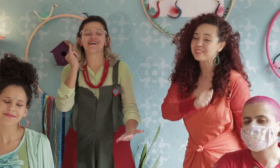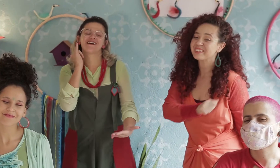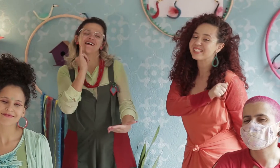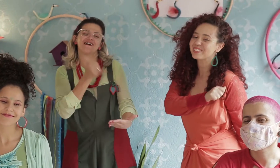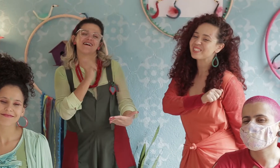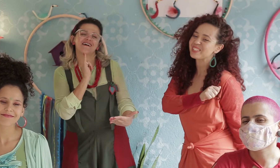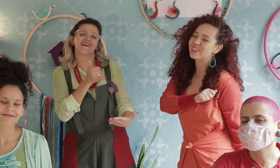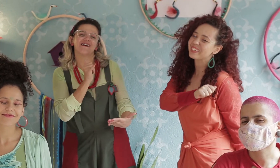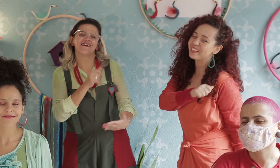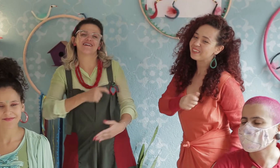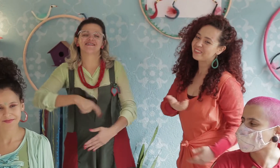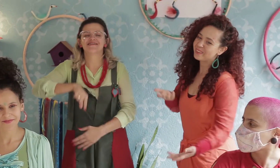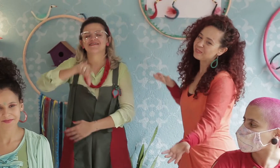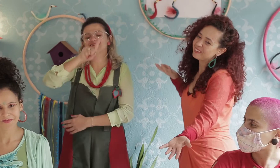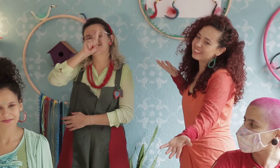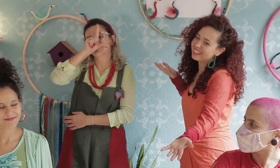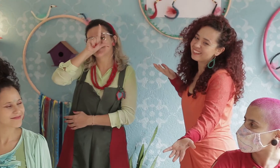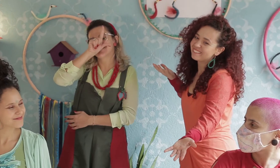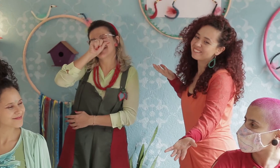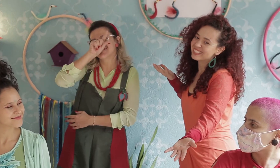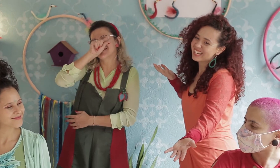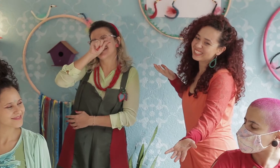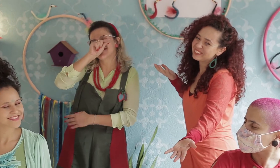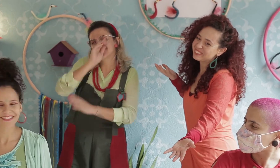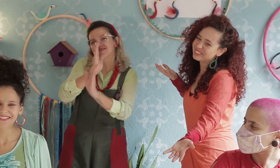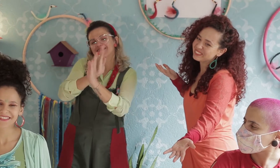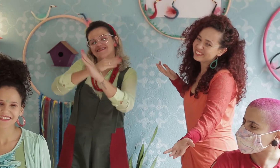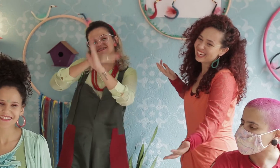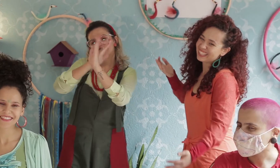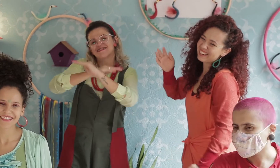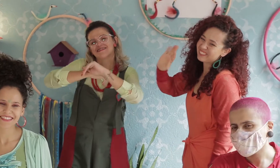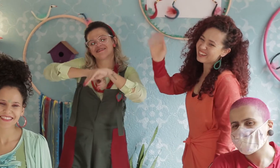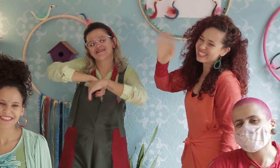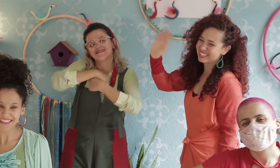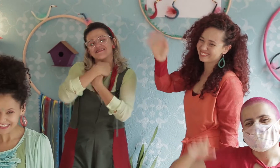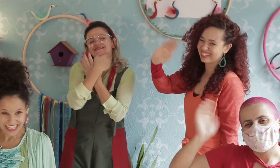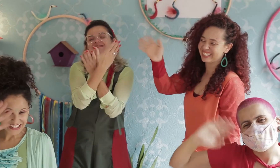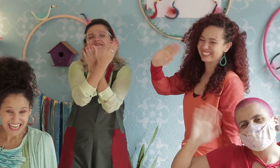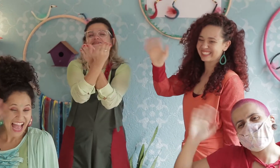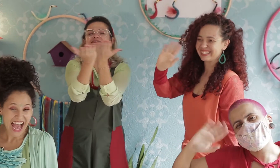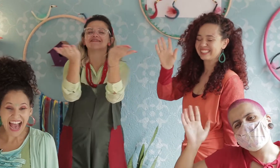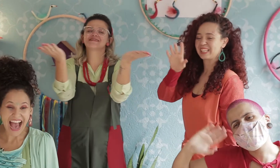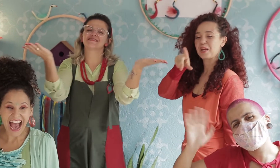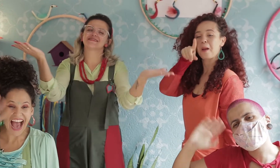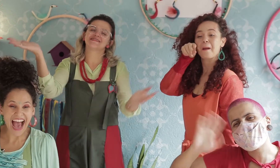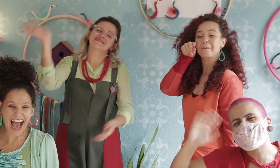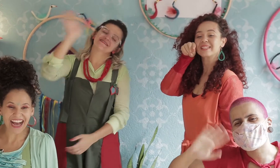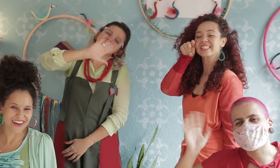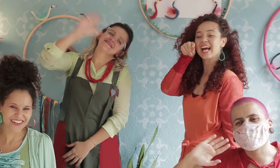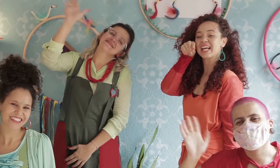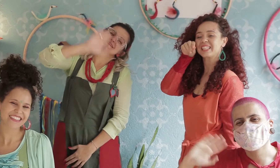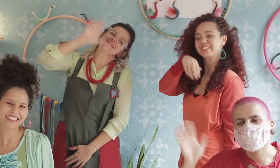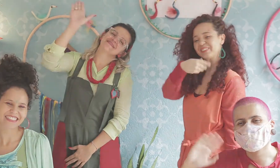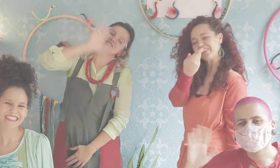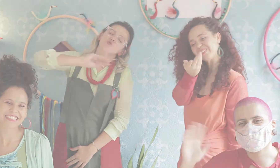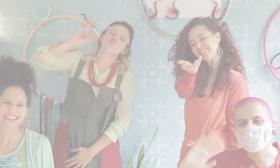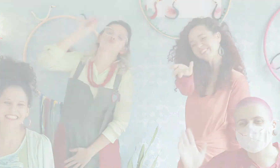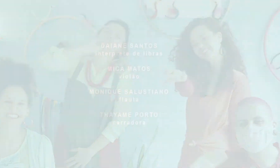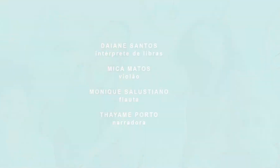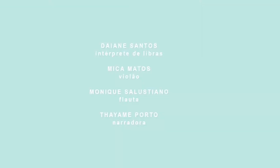Mais uma contação de história com a companhia Passarinho Contou. Até a próxima! Tchau!